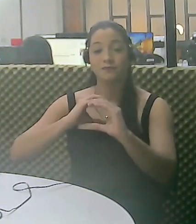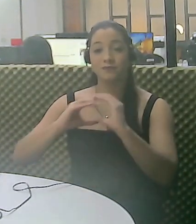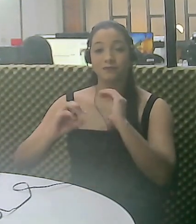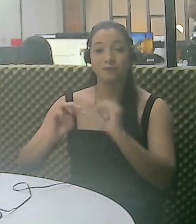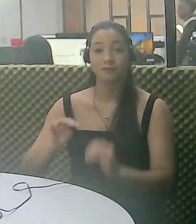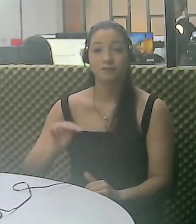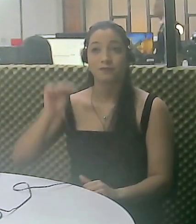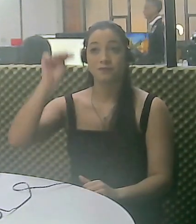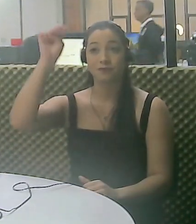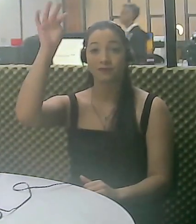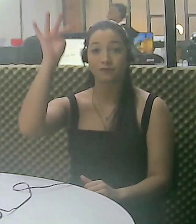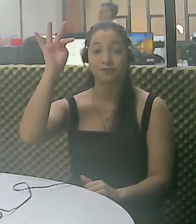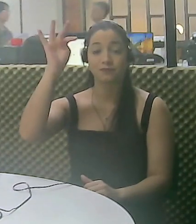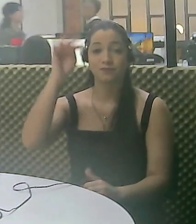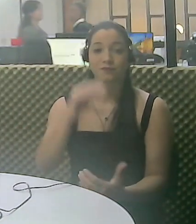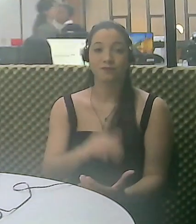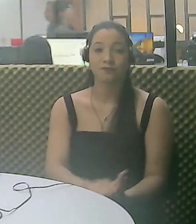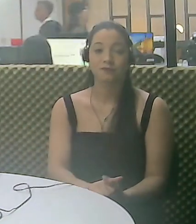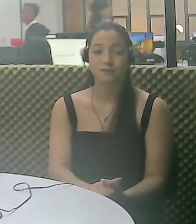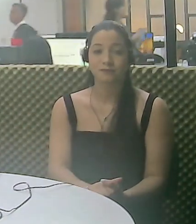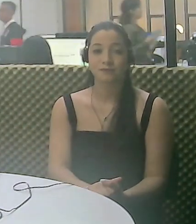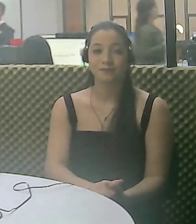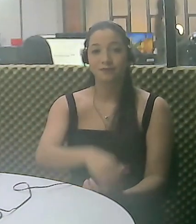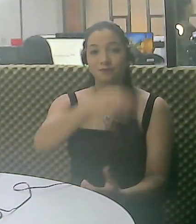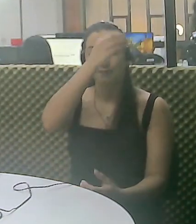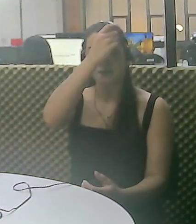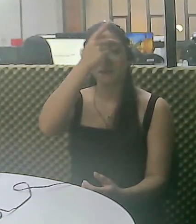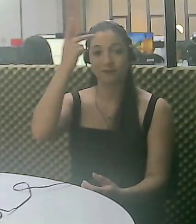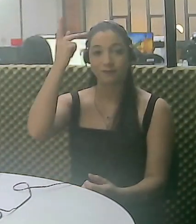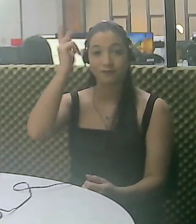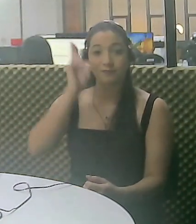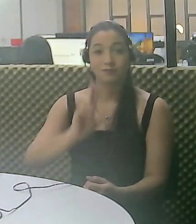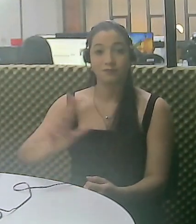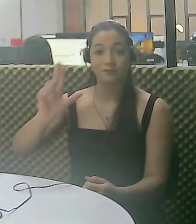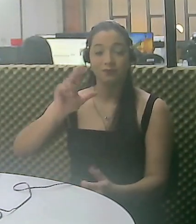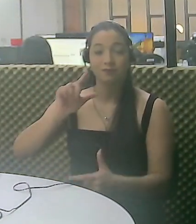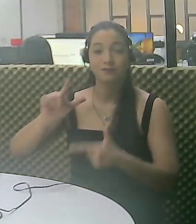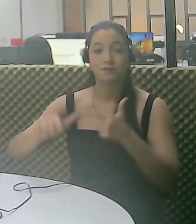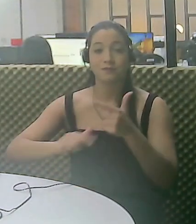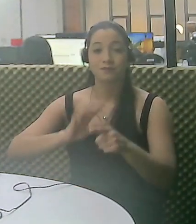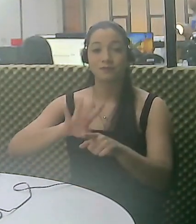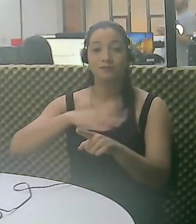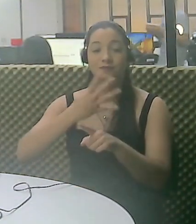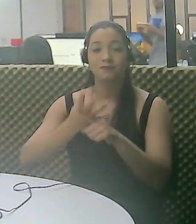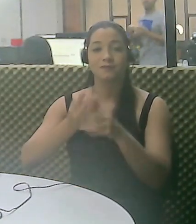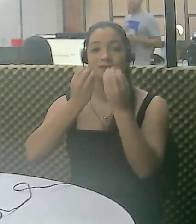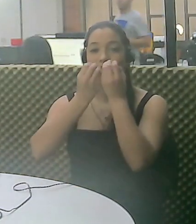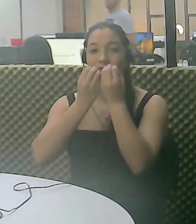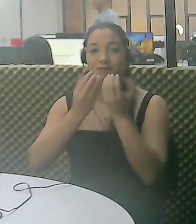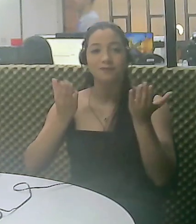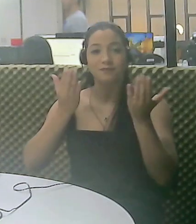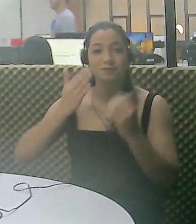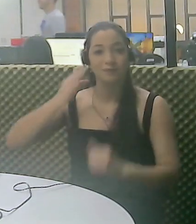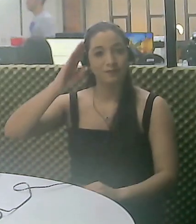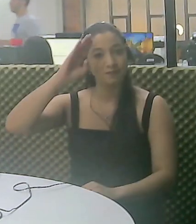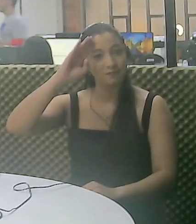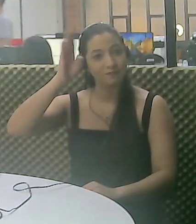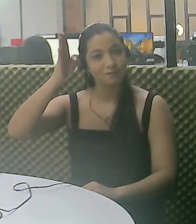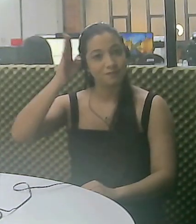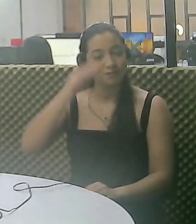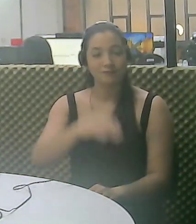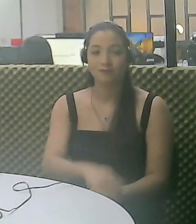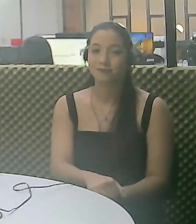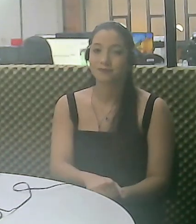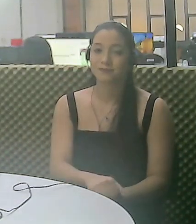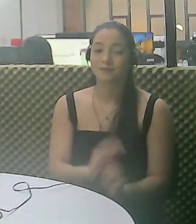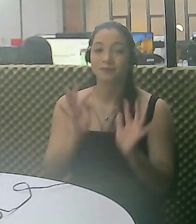Governo e Comunicação, Marco Túlio de Castro Kalimann. Prefeitura de Uberlândia, fazer mais, fazer bem. Até